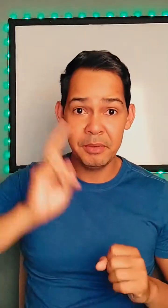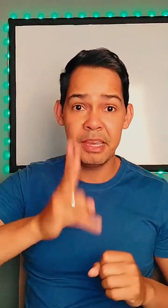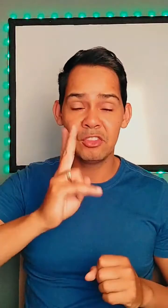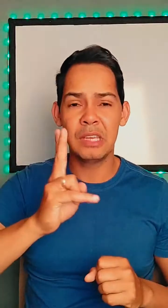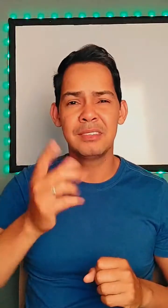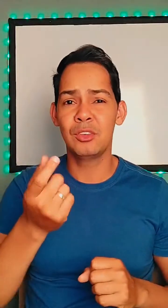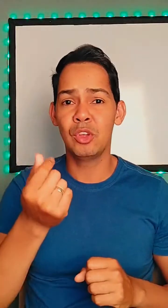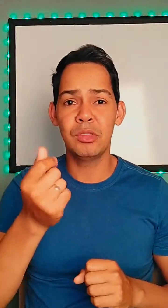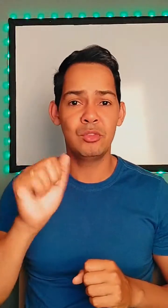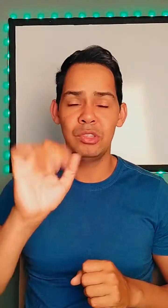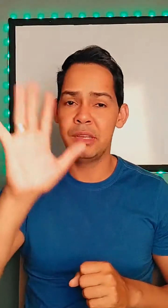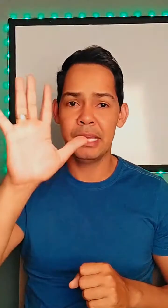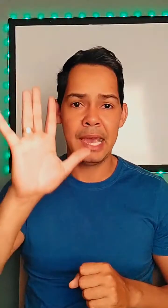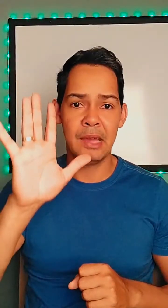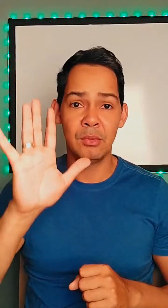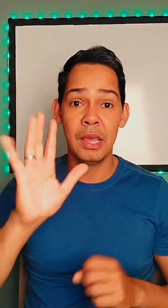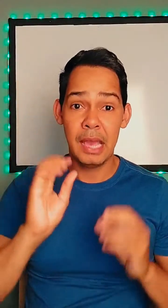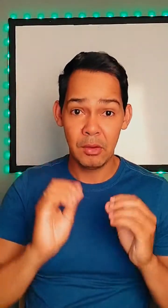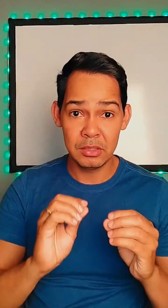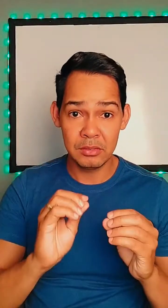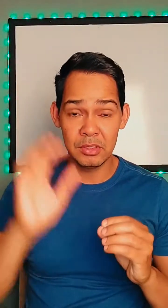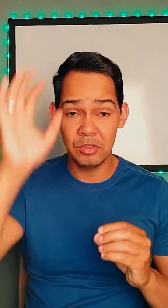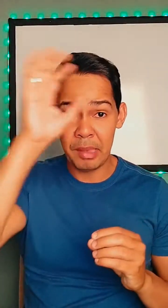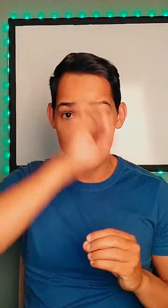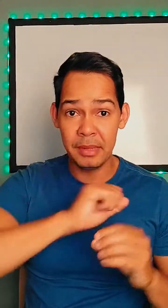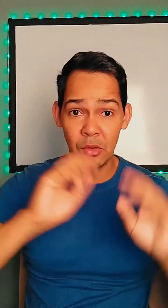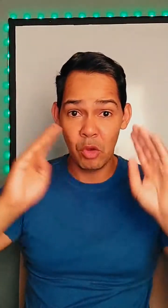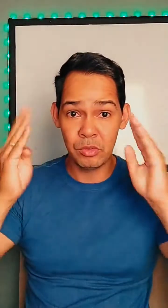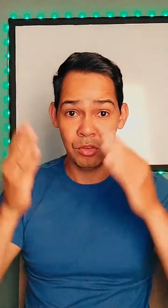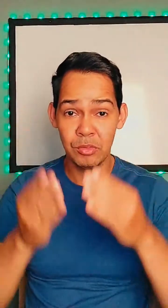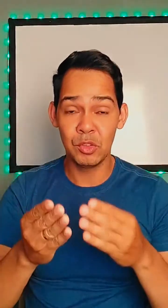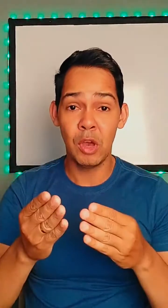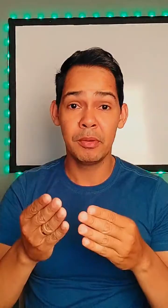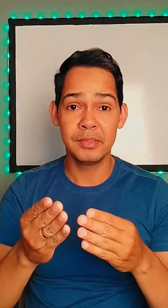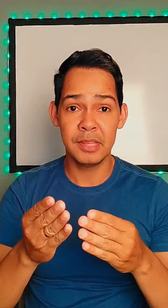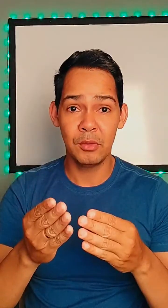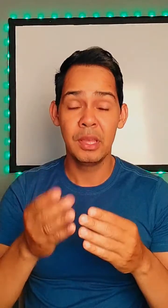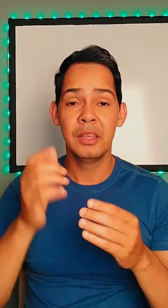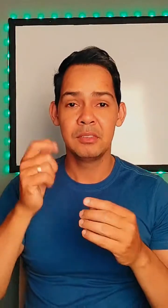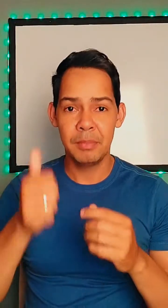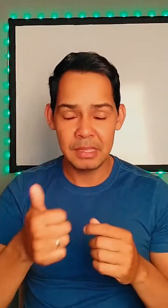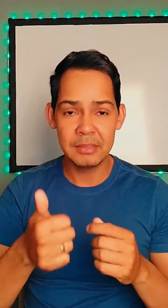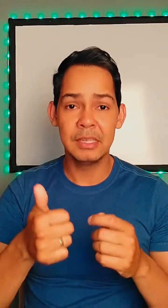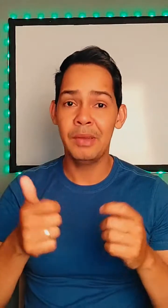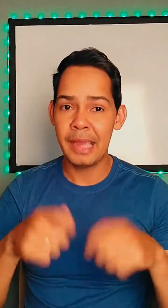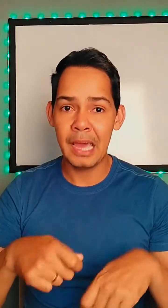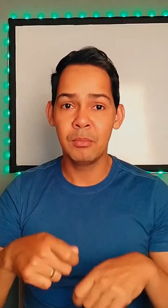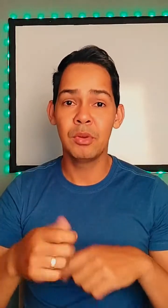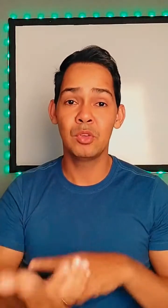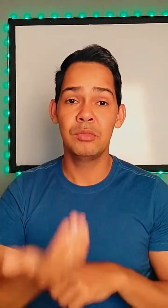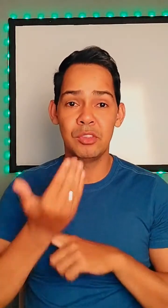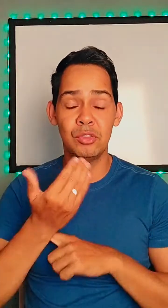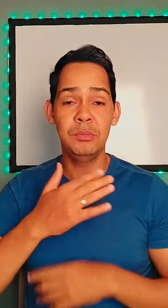achar assim, eu não tenho dinheiro, é caro. Agora, se você estiver aprendendo com o objetivo de ter uma profissão, você vai pensar assim, não é caro porque eu estou investindo em mim, na